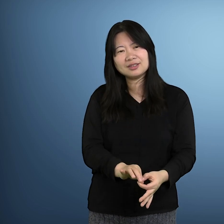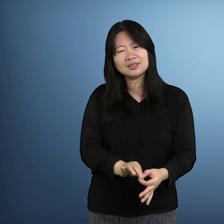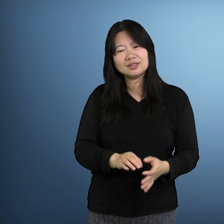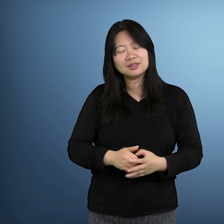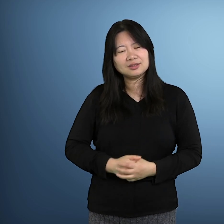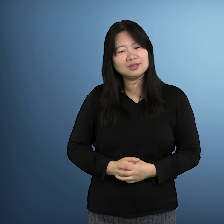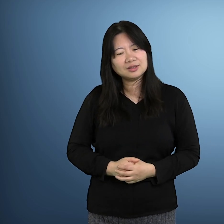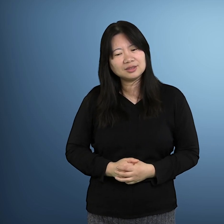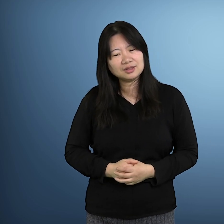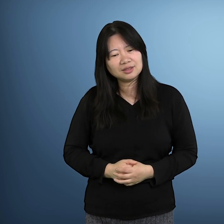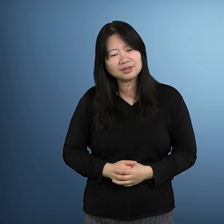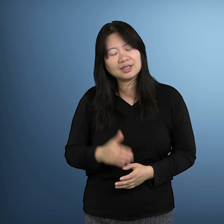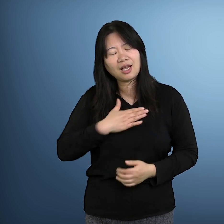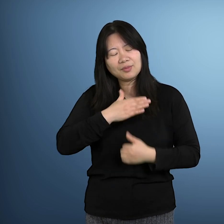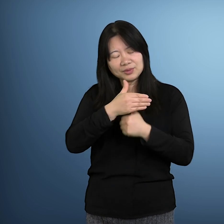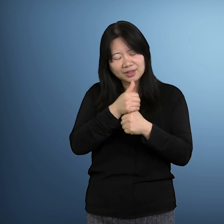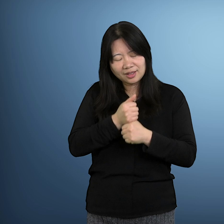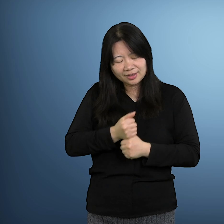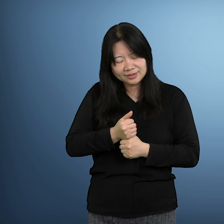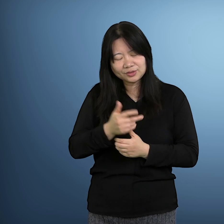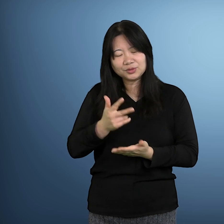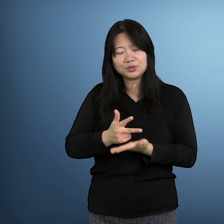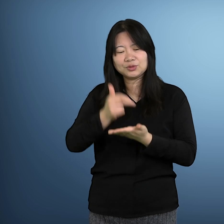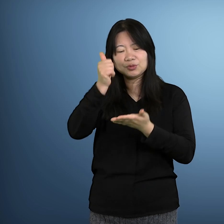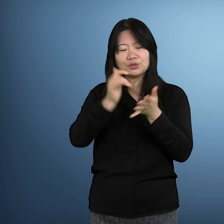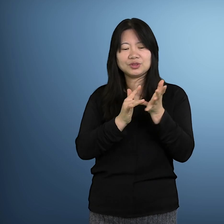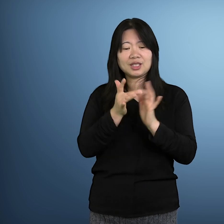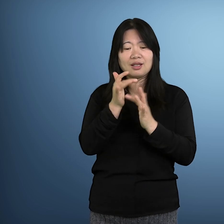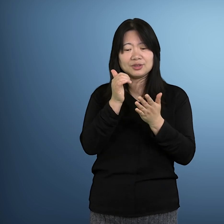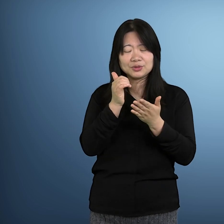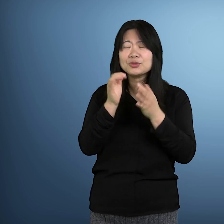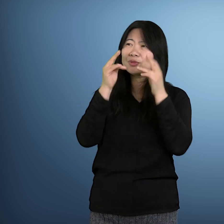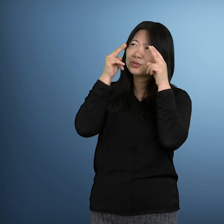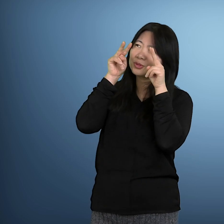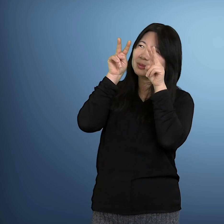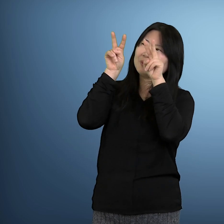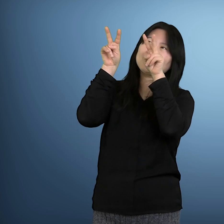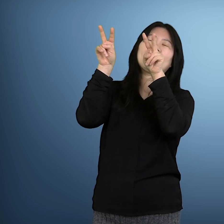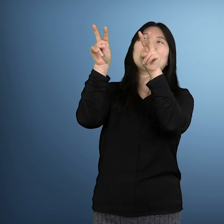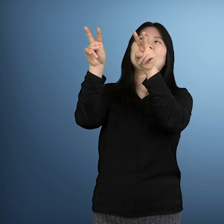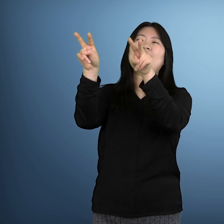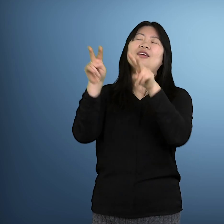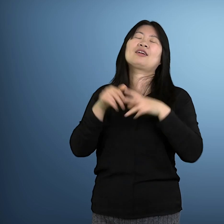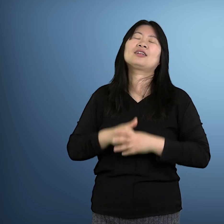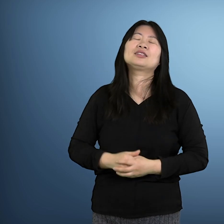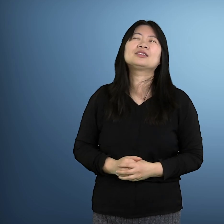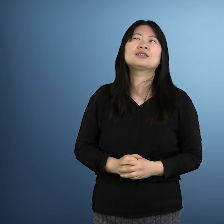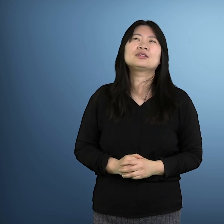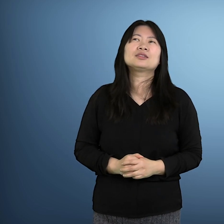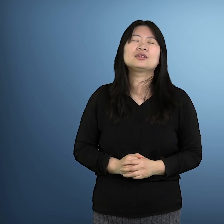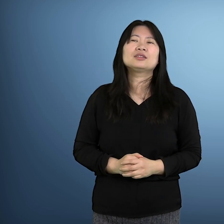날 붙드신 주 예수를 보내.